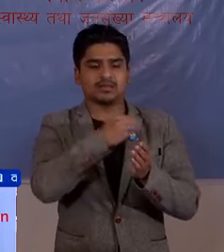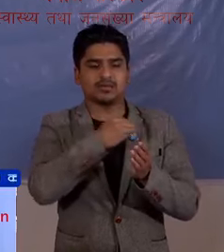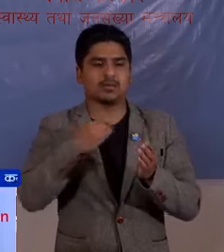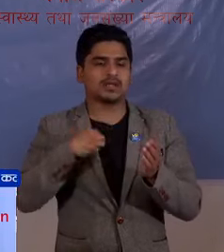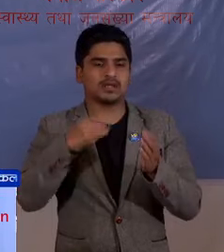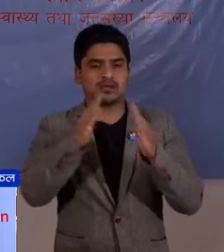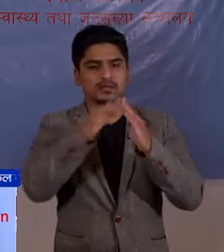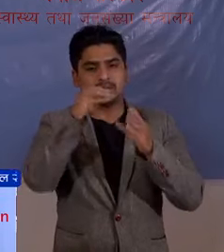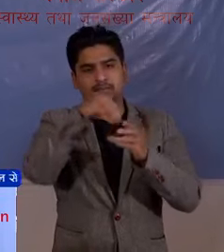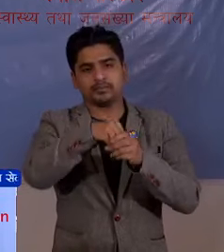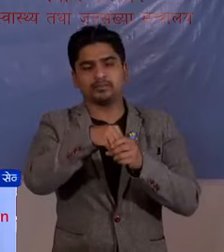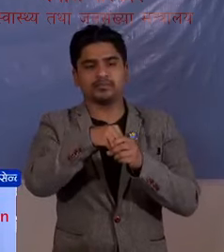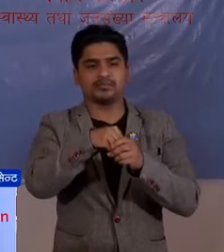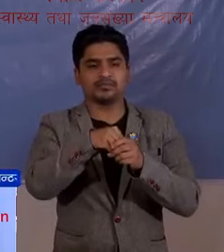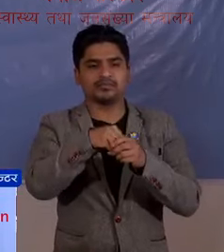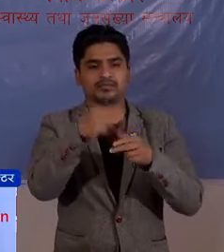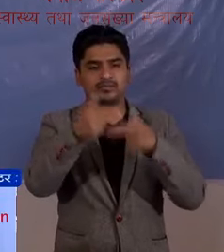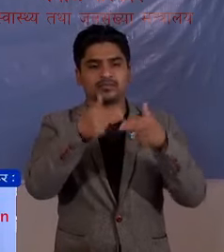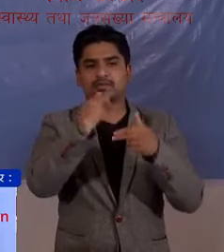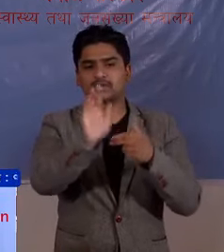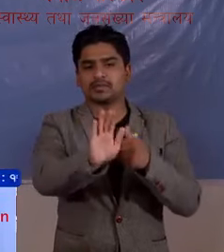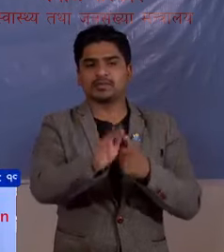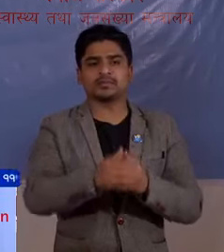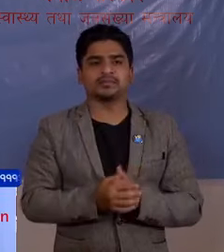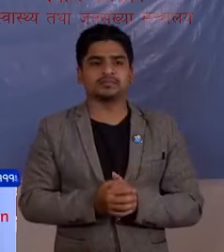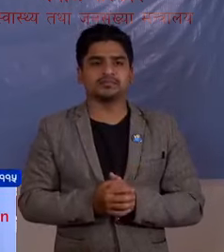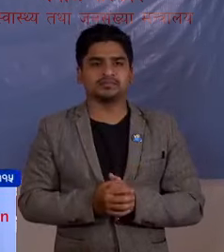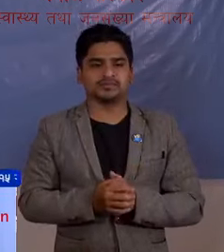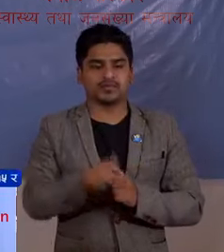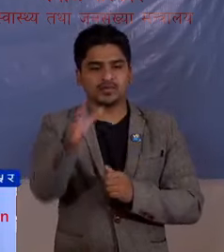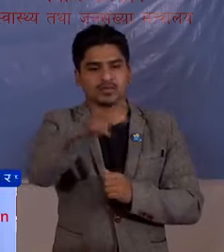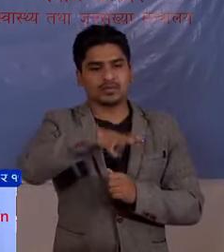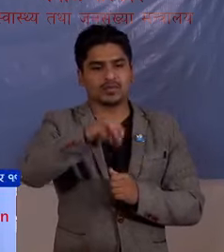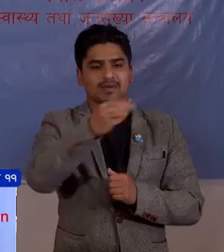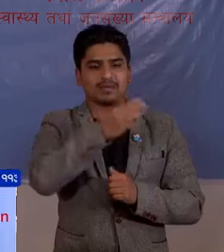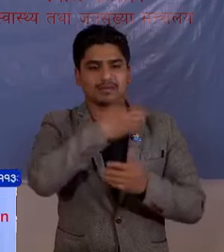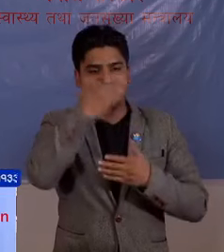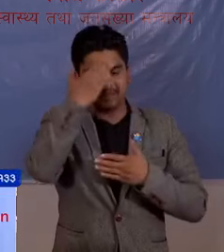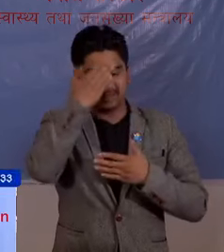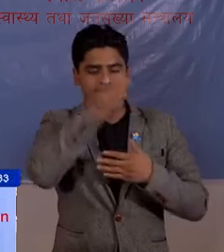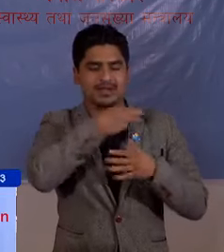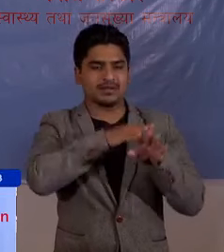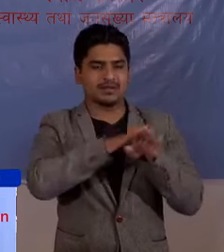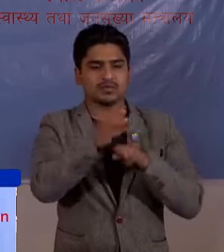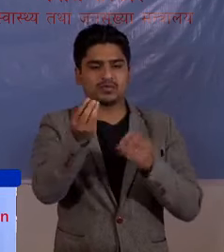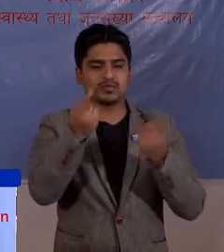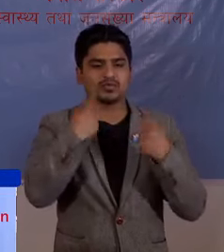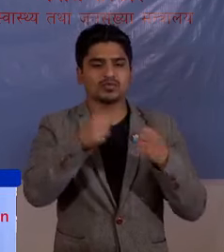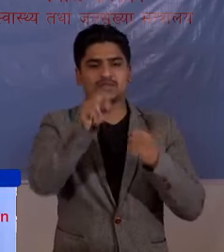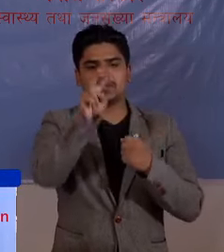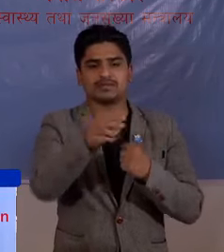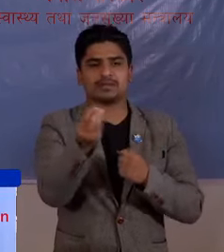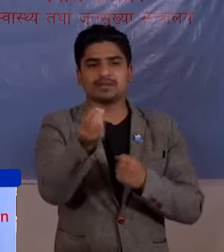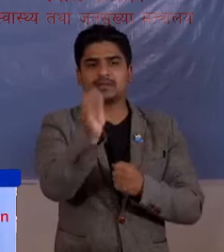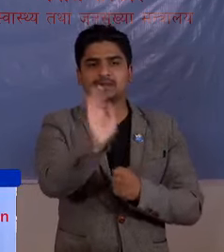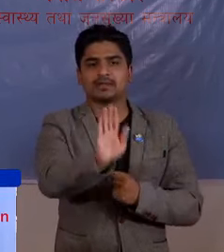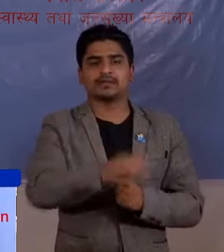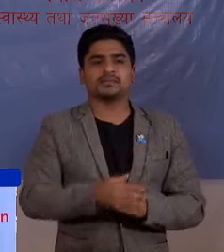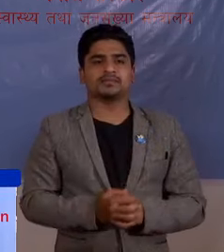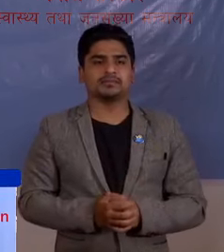उपचार यी अस्पतालहरूमा भइरहेको छ। सबै संक्रमितहरूको स्वास्थ्य स्थिति सामान्य रहेको छ।